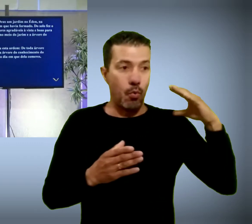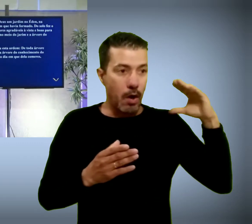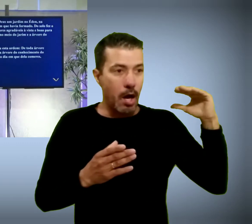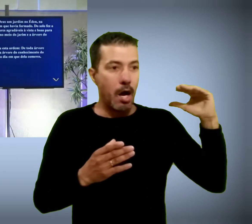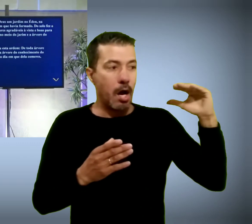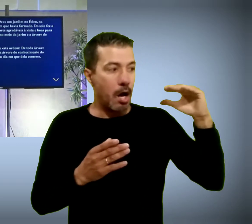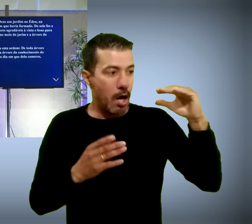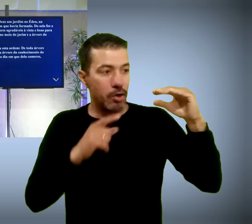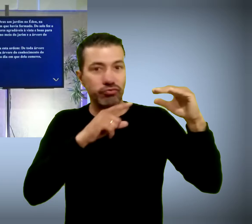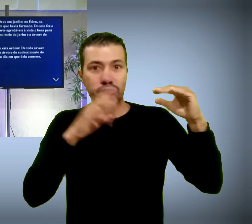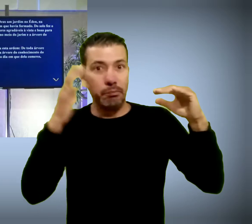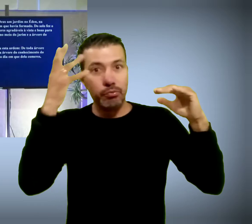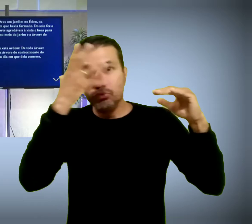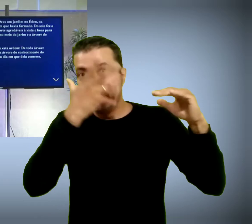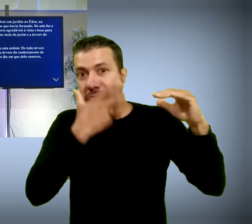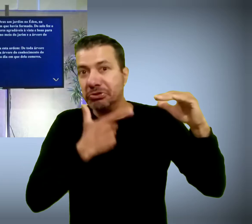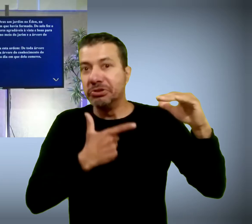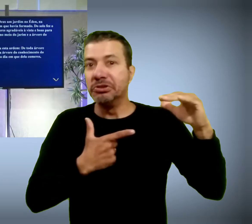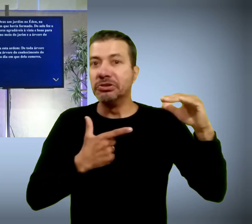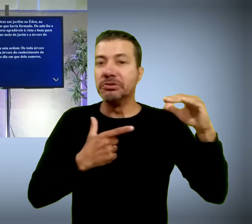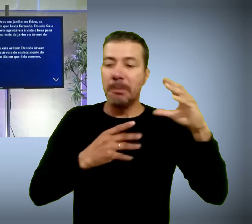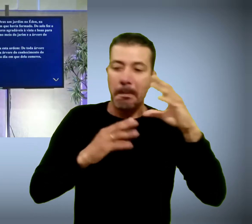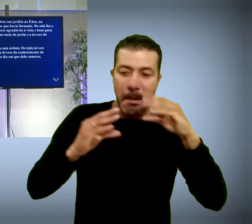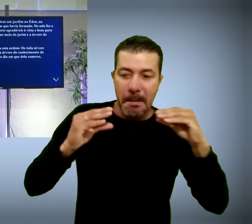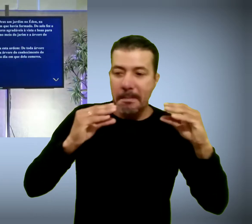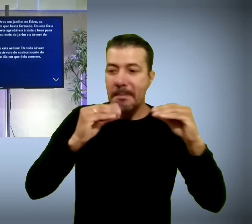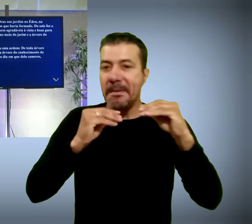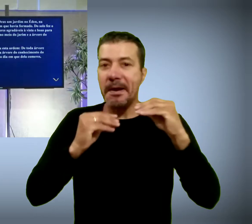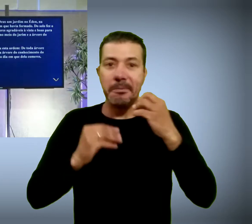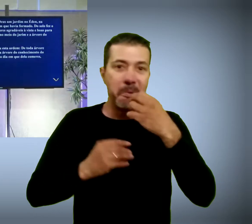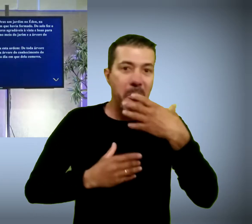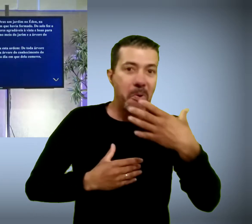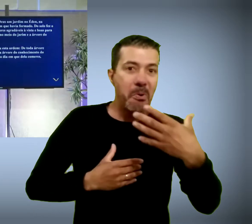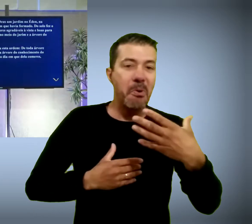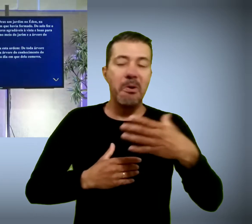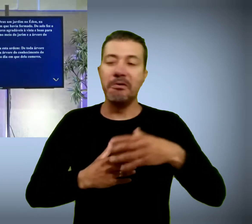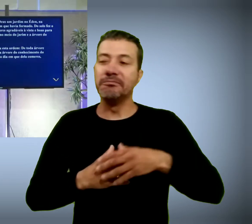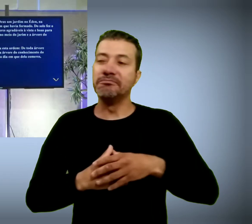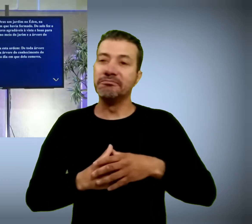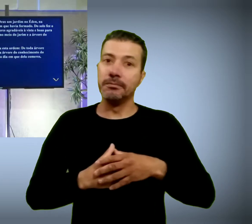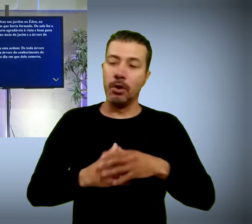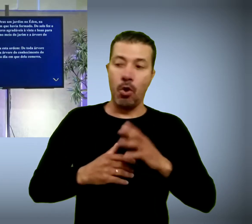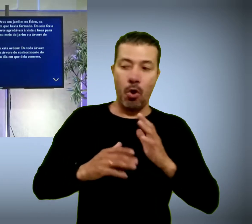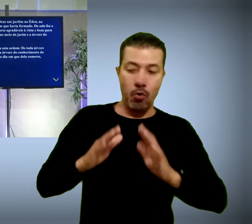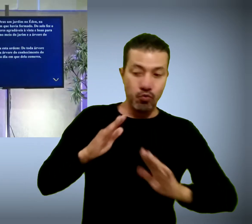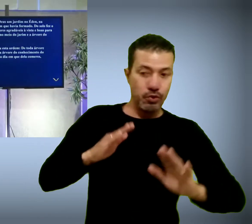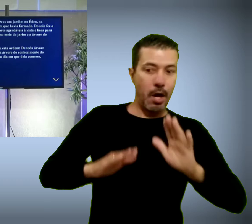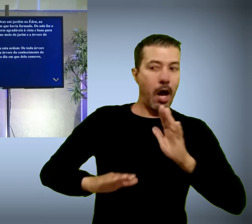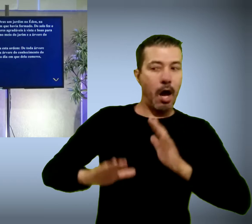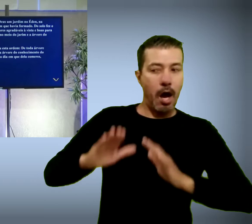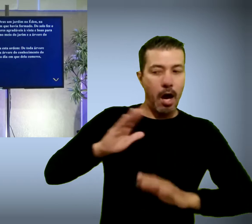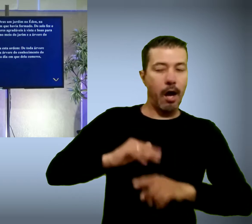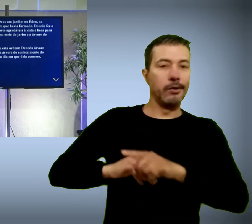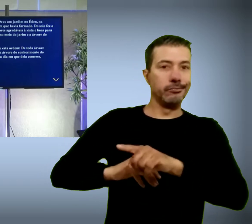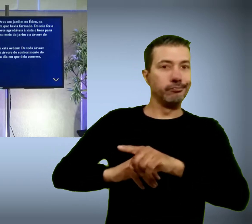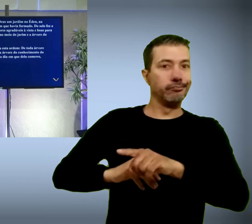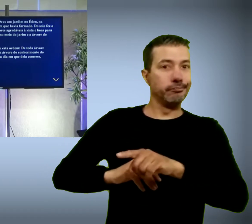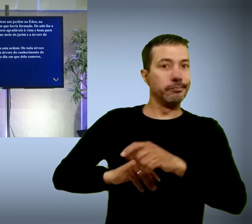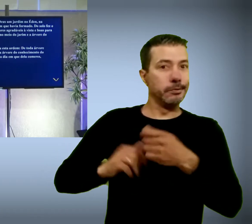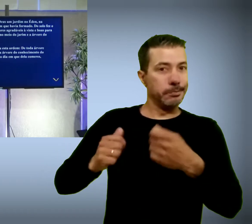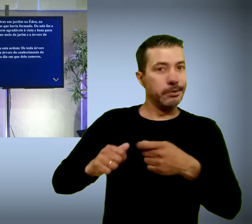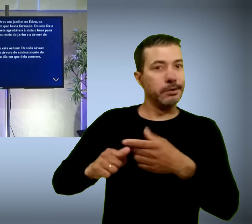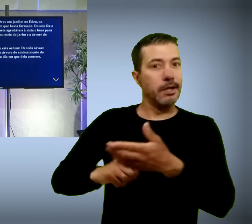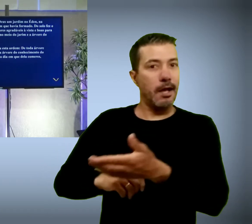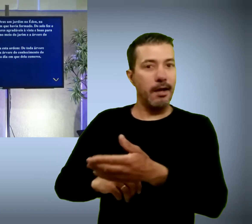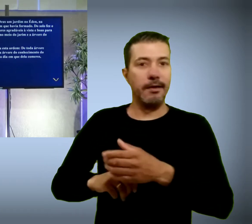anjo bonito, de boa conversa, quando chegasse perto, eles tomarem um pouco de cautela,